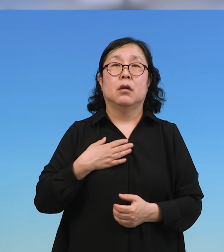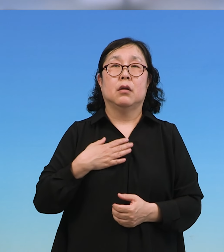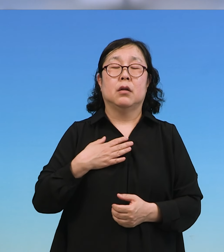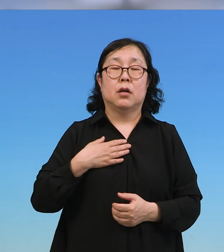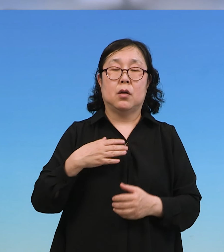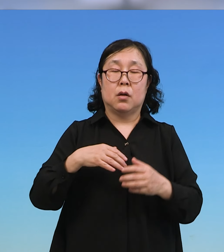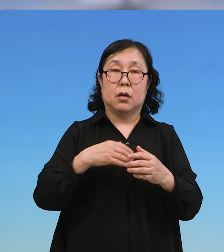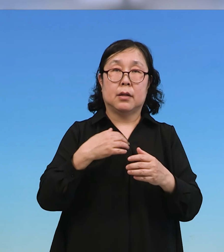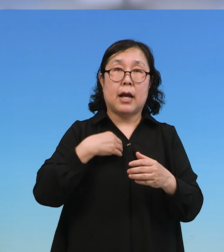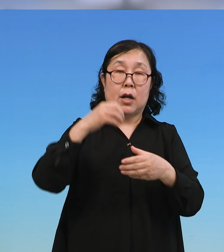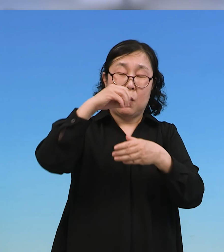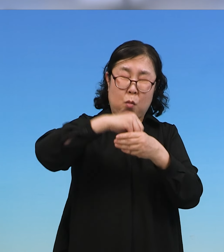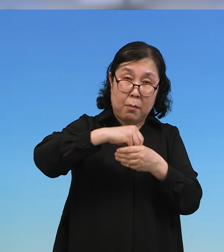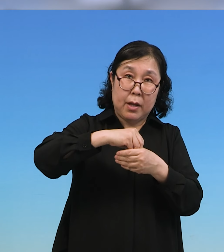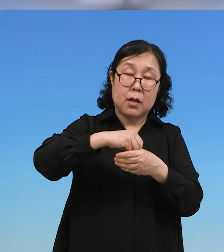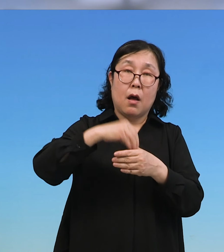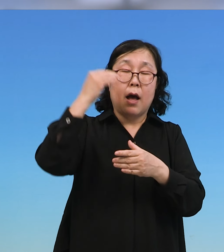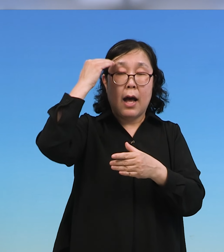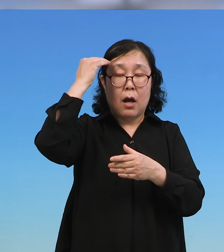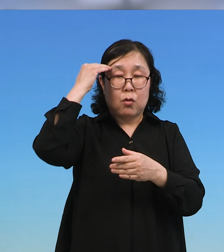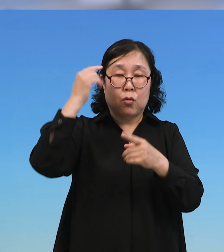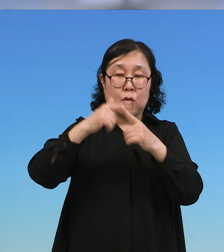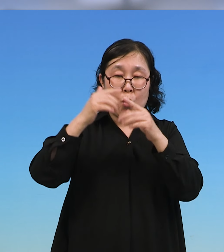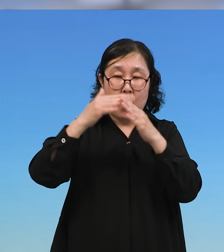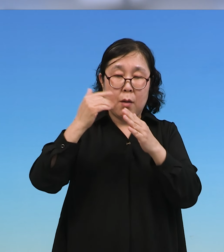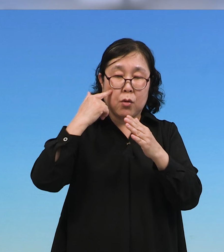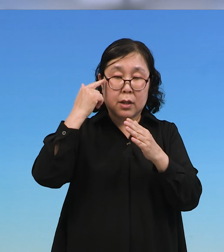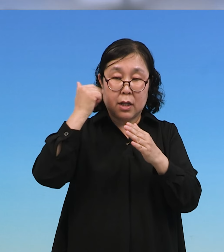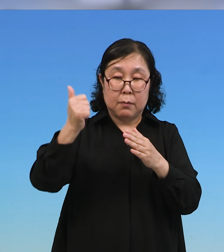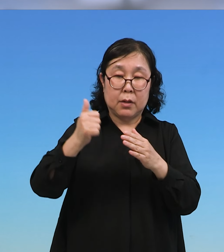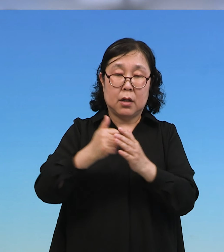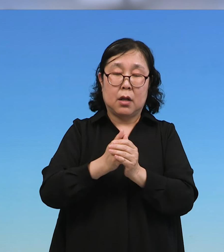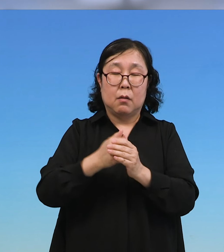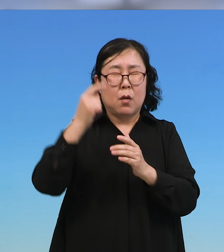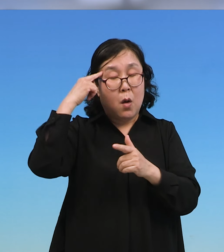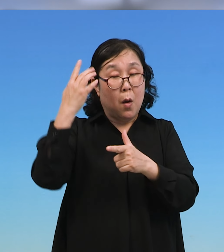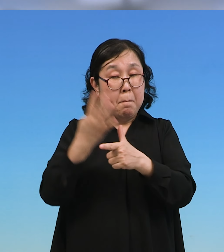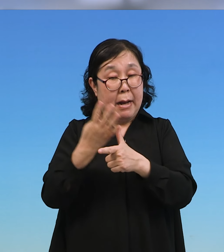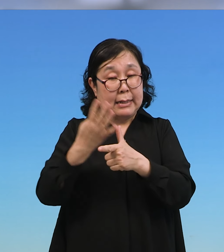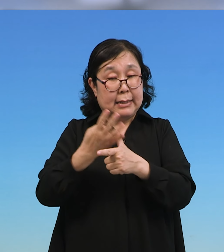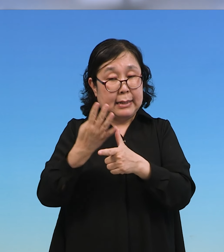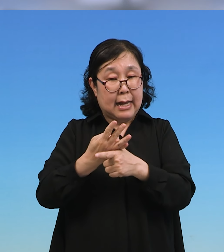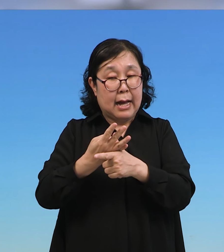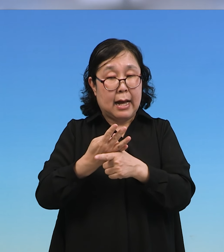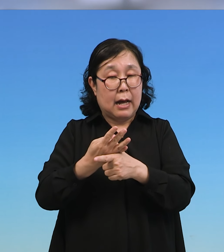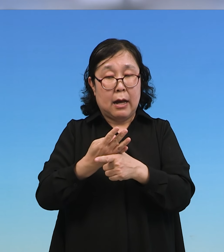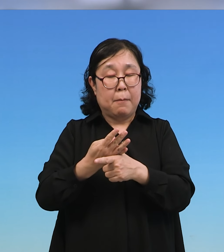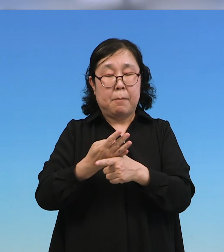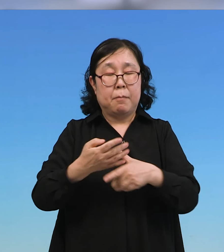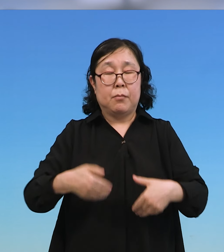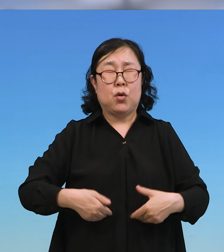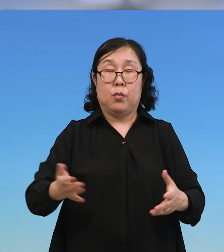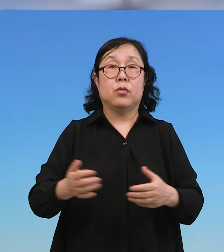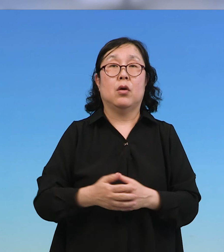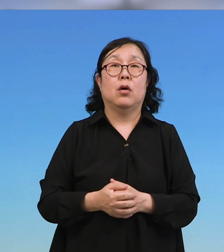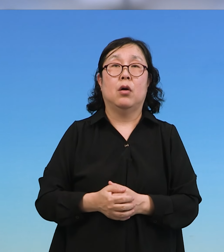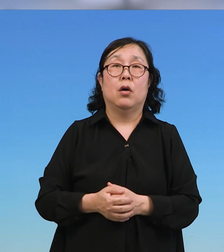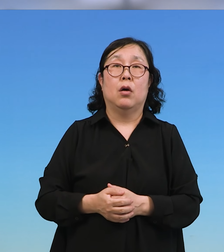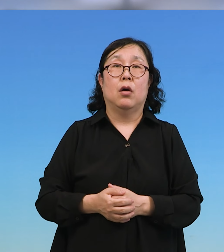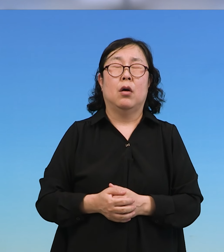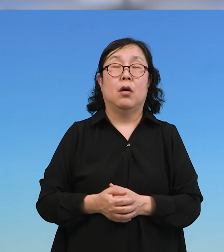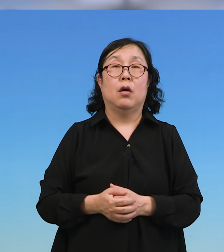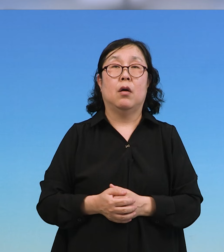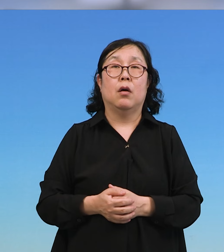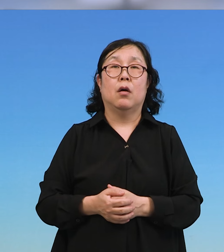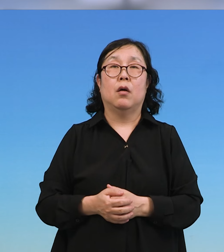되나? 박사학위가 왜 필요합니까? 말하게 하는 거 따라만 하면 되는데. 어떤 면에서